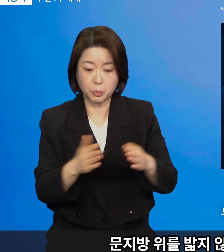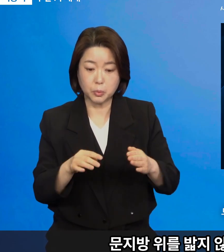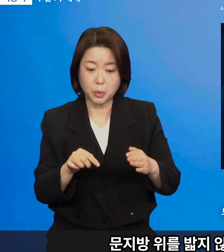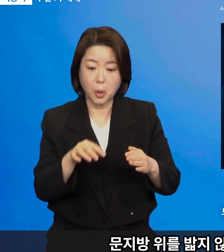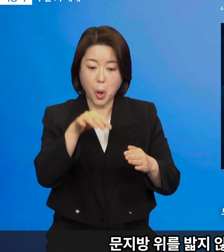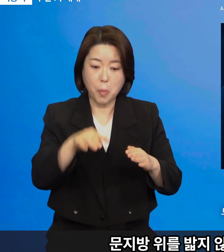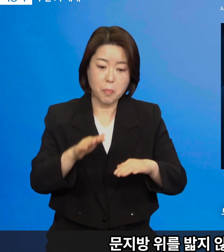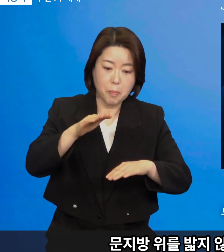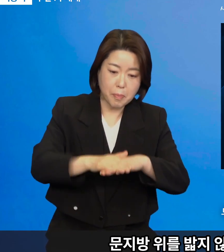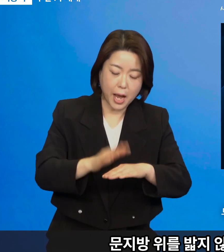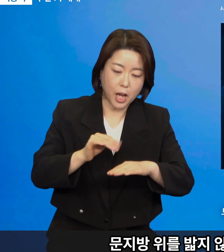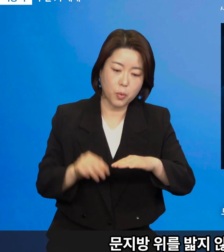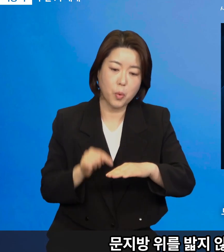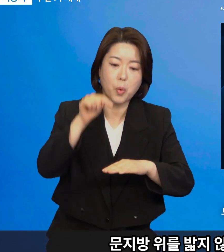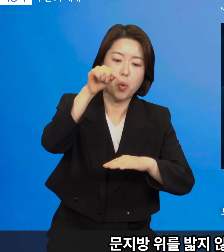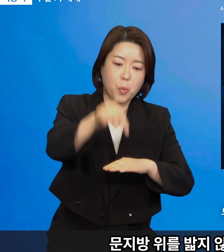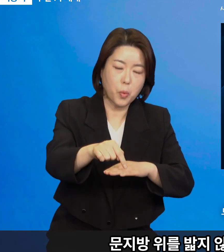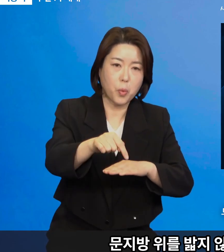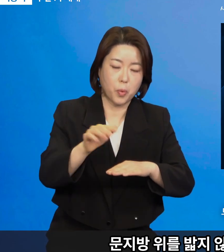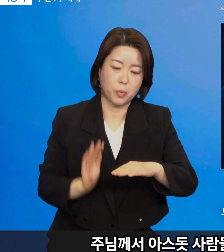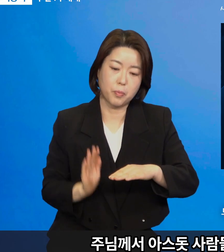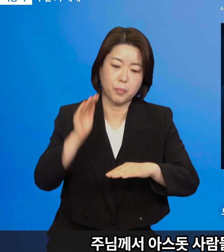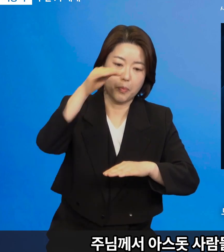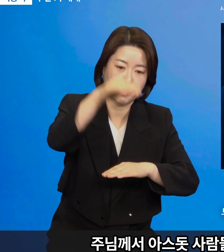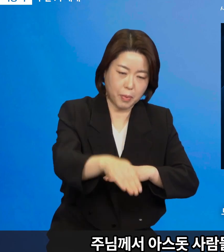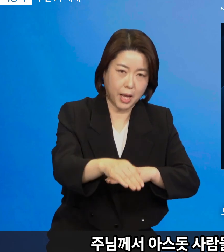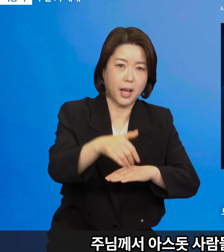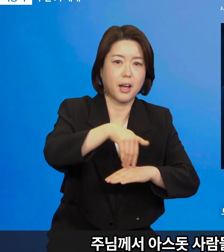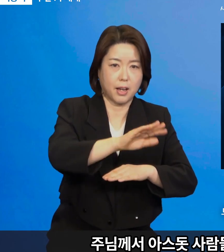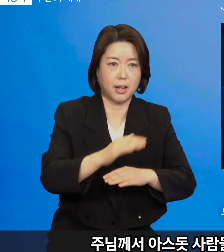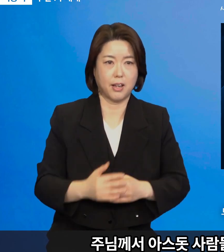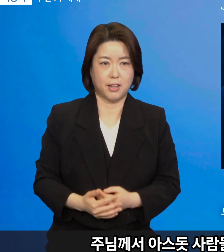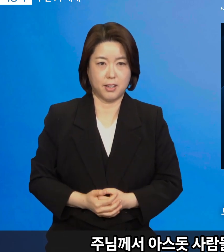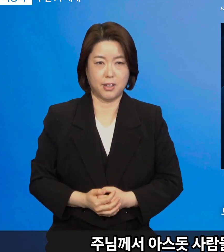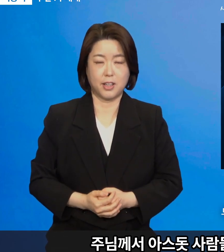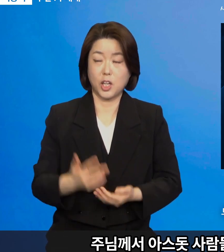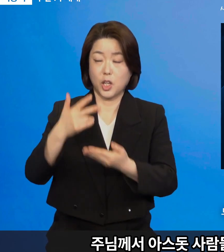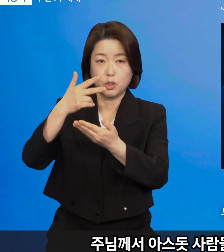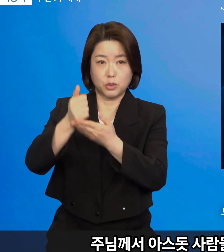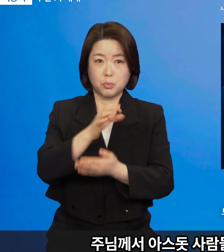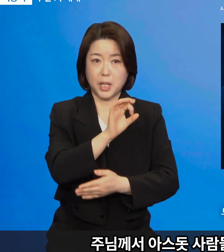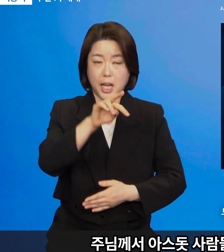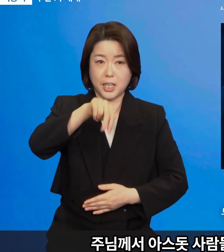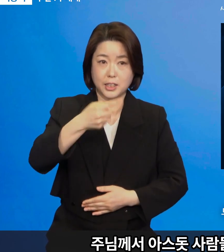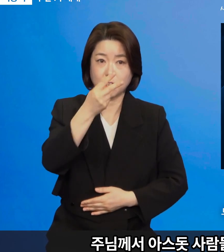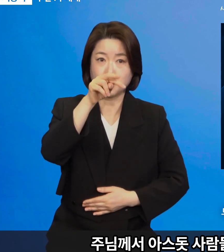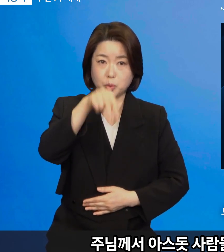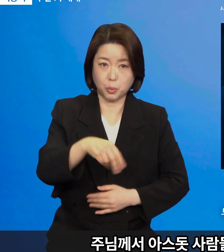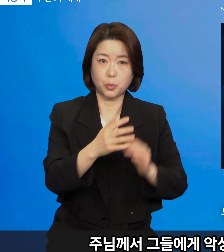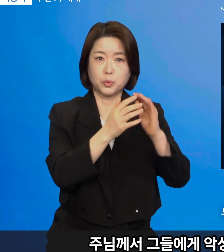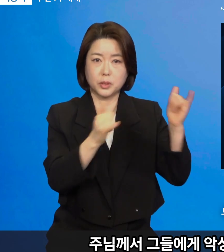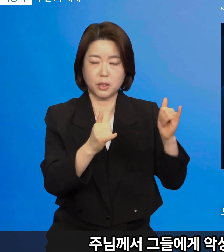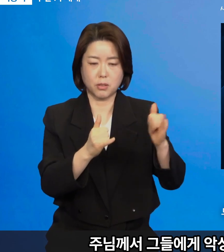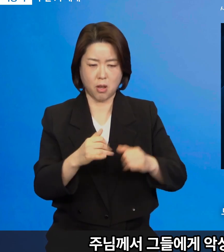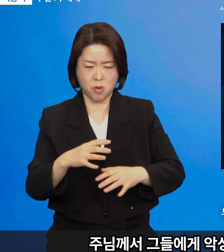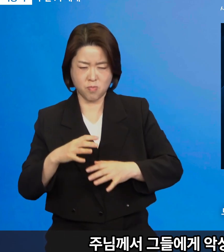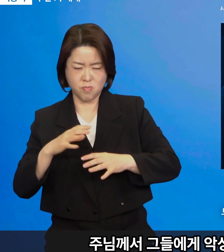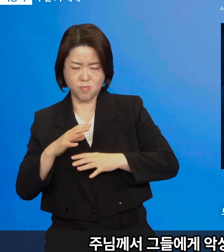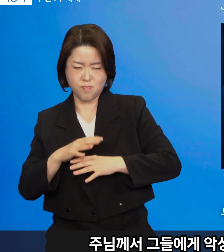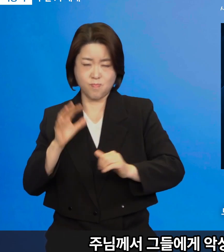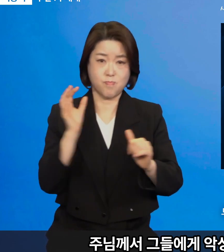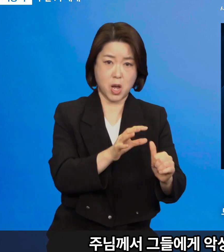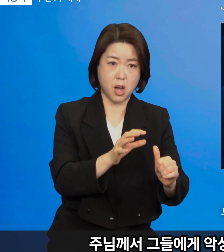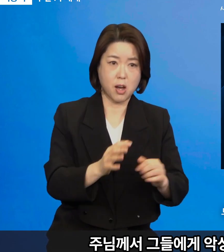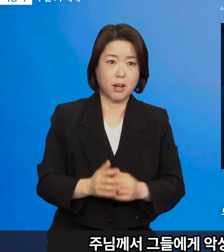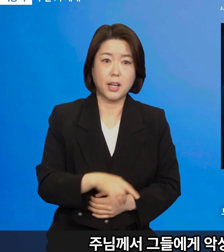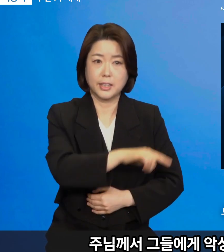않고 넘어서 들어간다. 주님께서 아스돗 사람들을 무섭게 내리치셨다. 주님께서